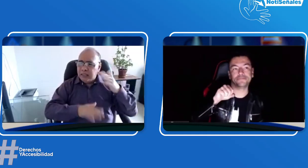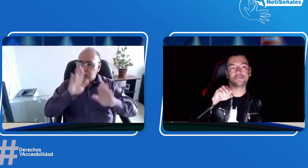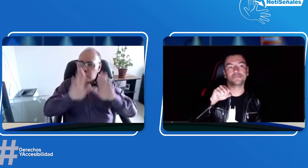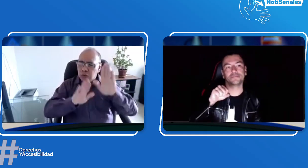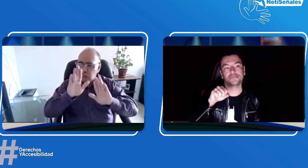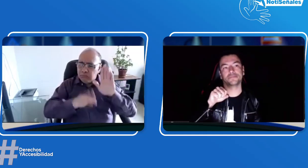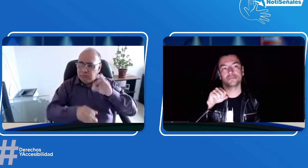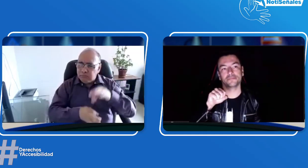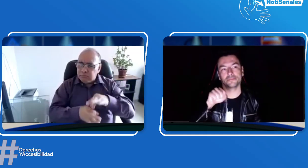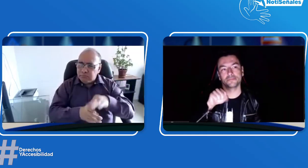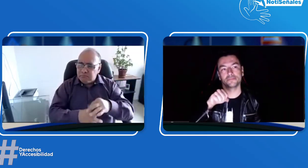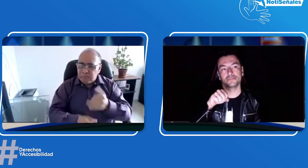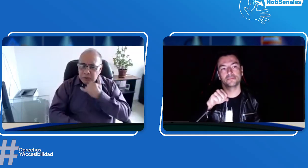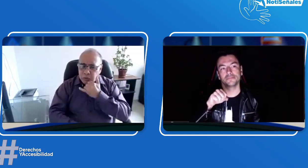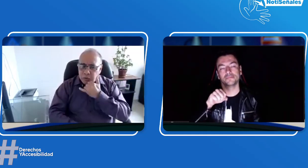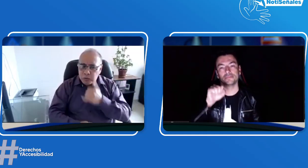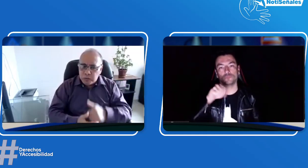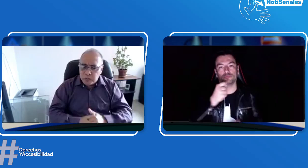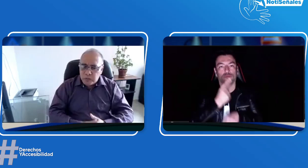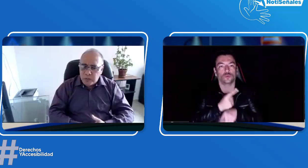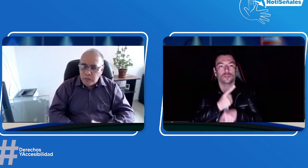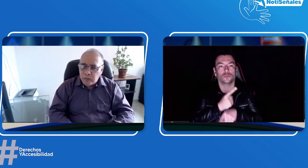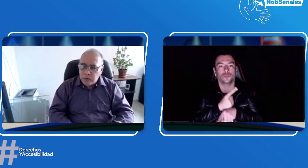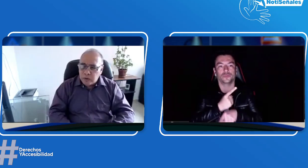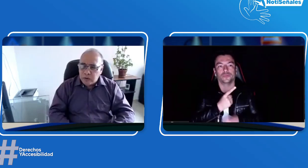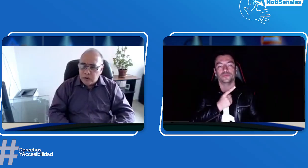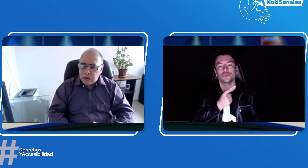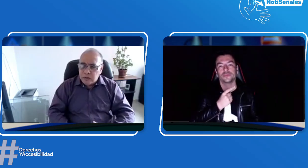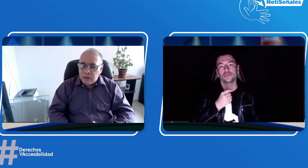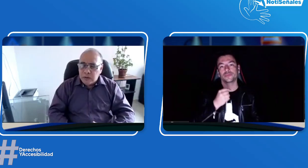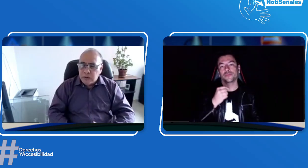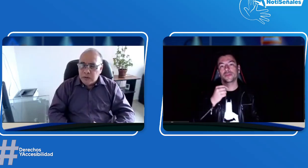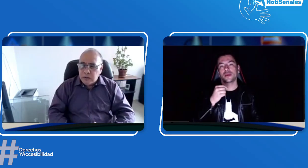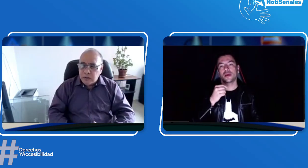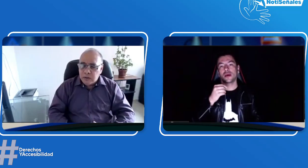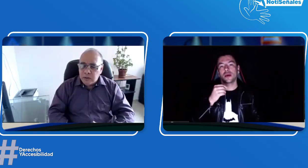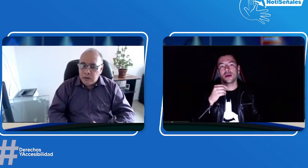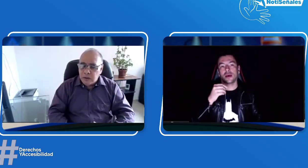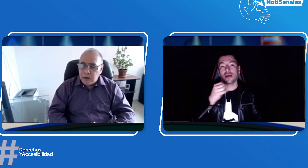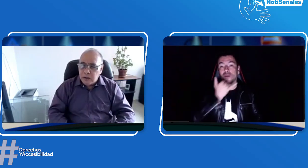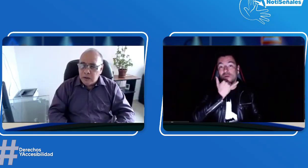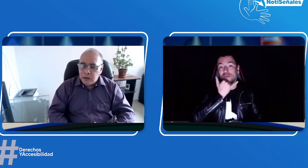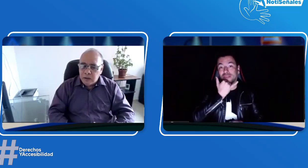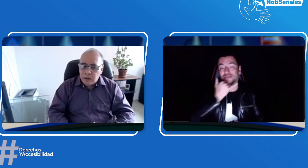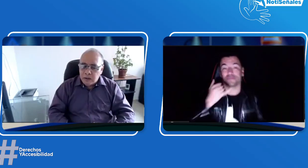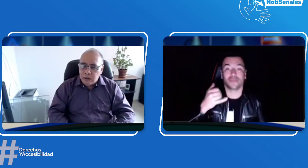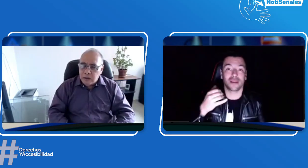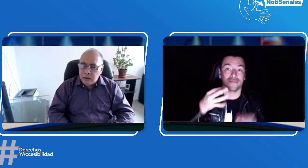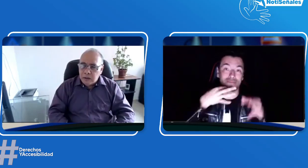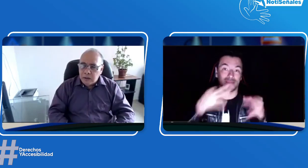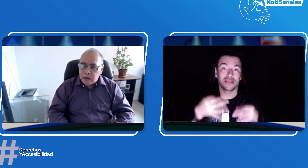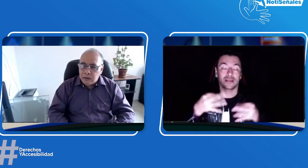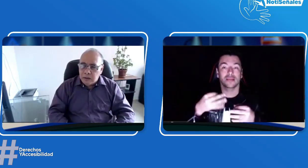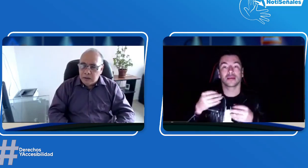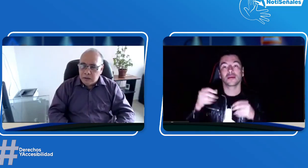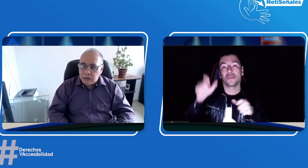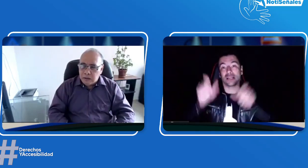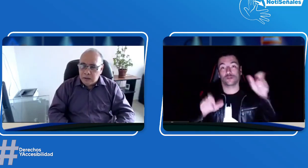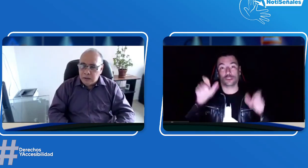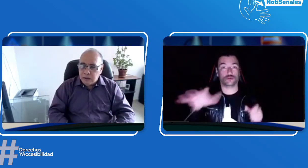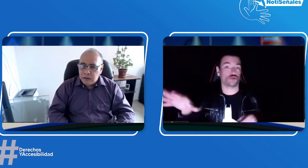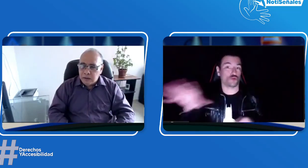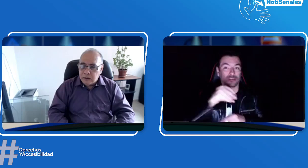de interpretación, ¿qué fue lo que pasó con esos candidatos en ese momento? Daniel Ocampo toma la voz.